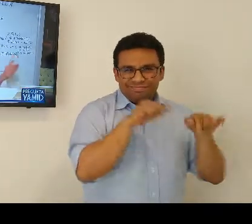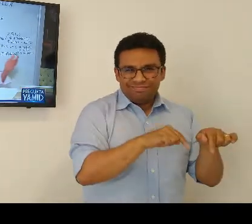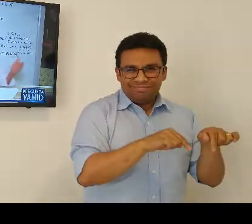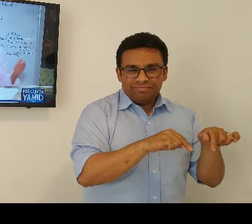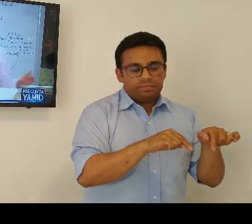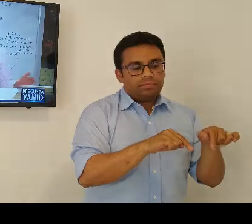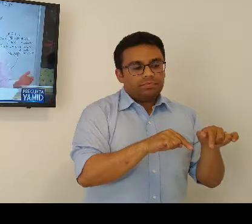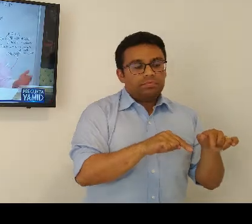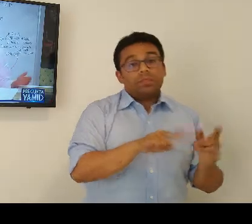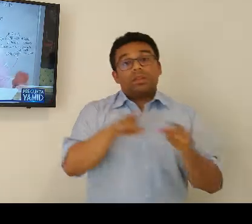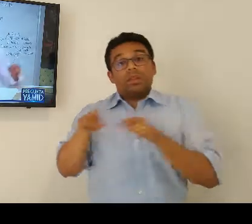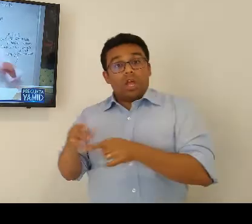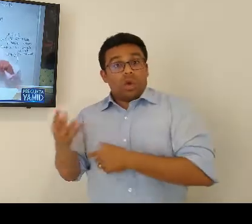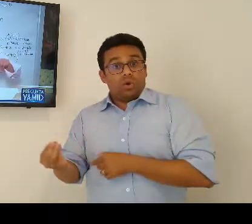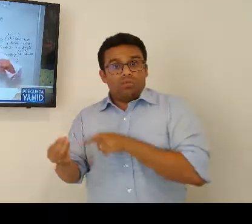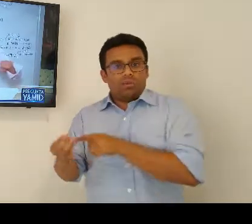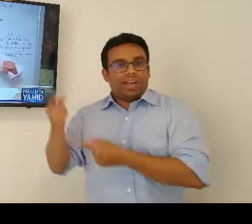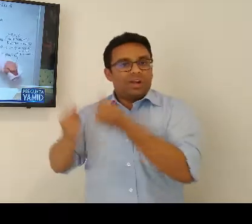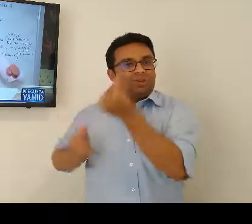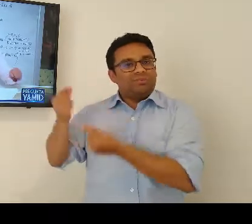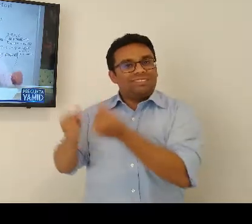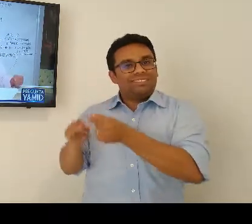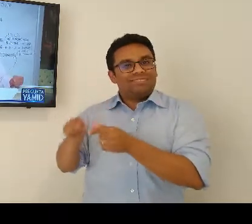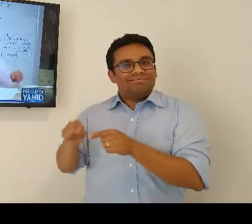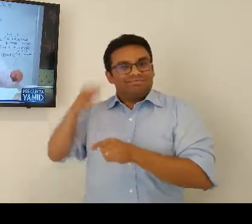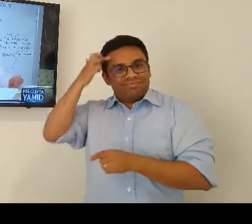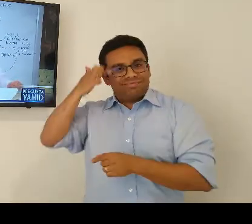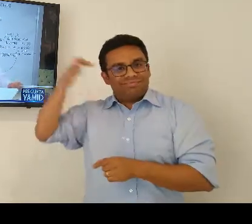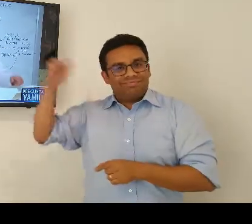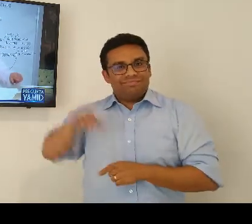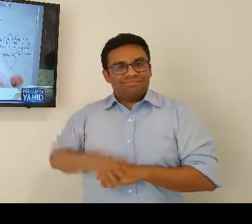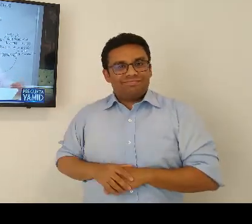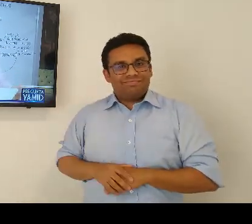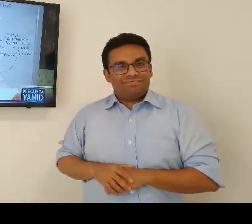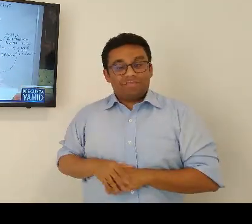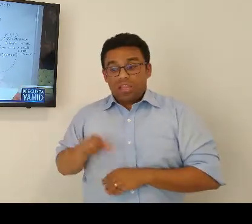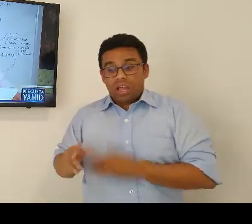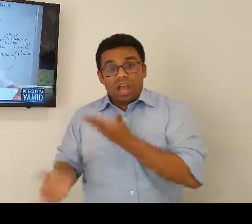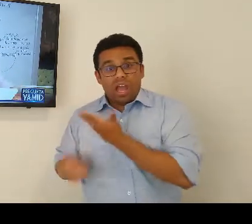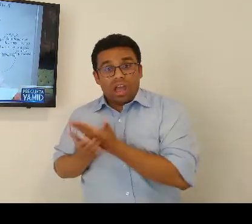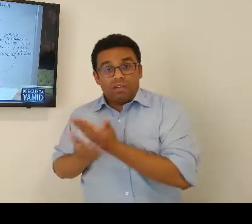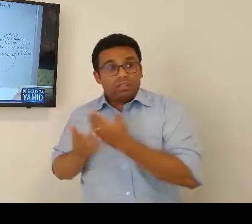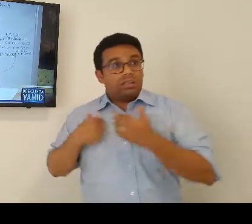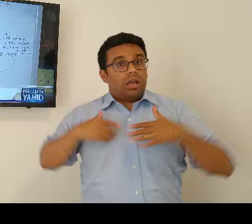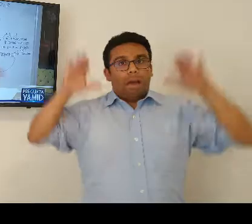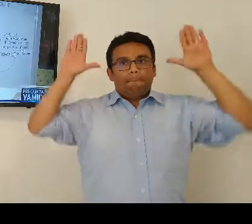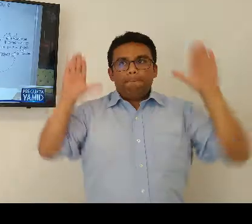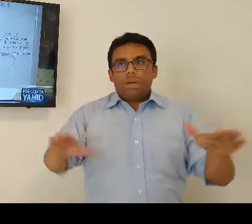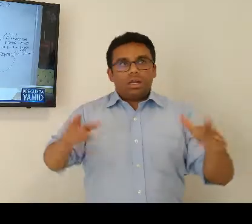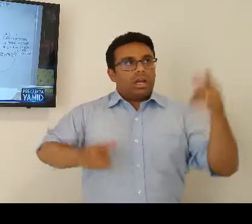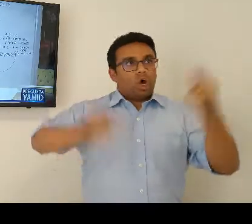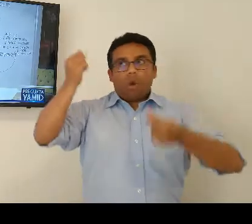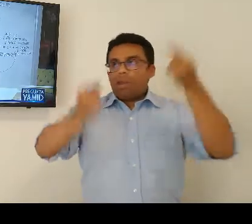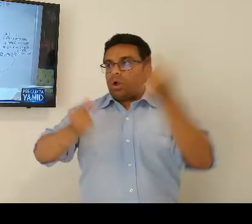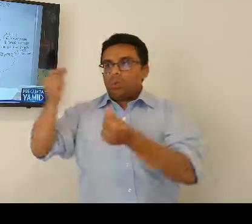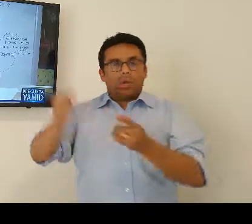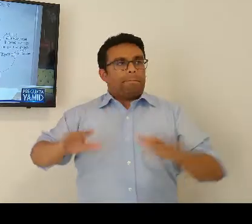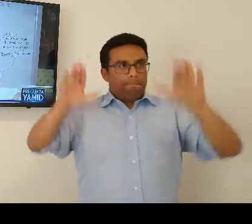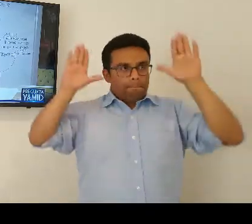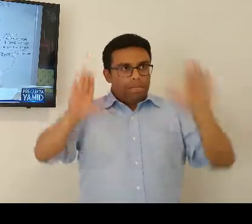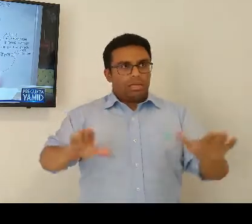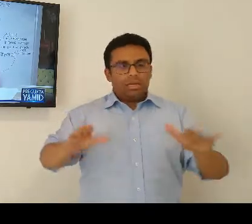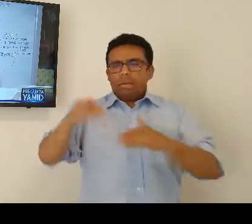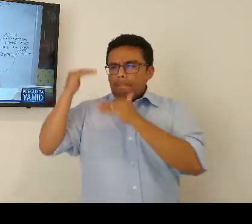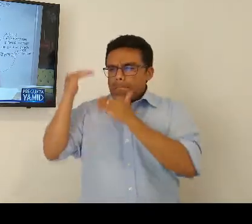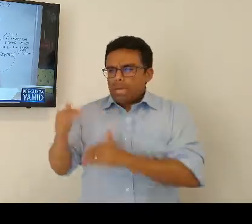que me dice, tenemos que prepararnos para que estemos en cuarentena, apagada la economía, produciendo a lo mínimo solo esas 5